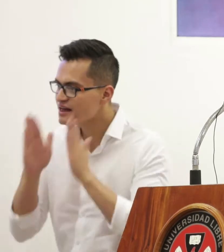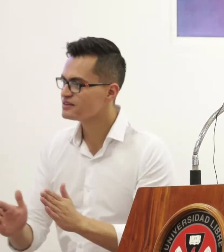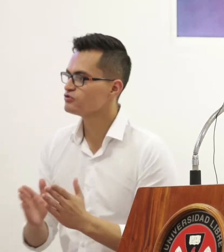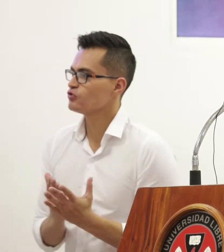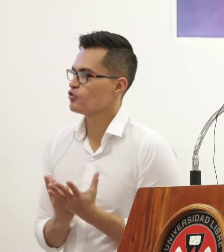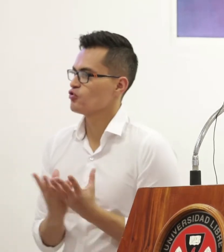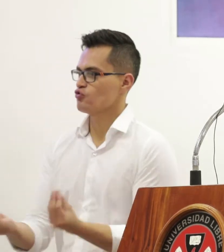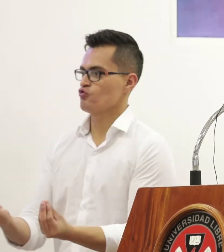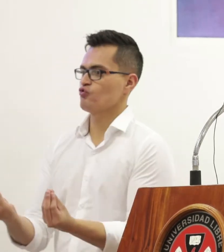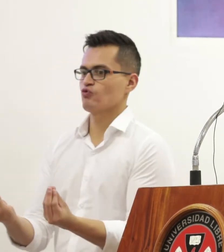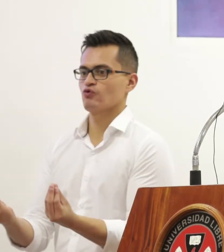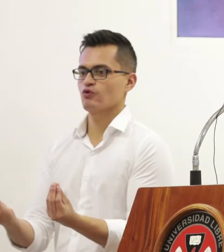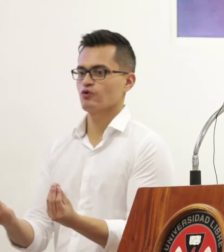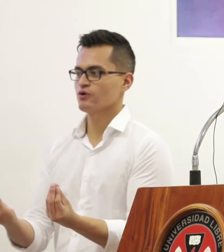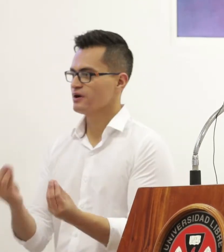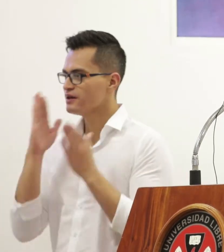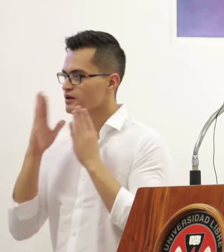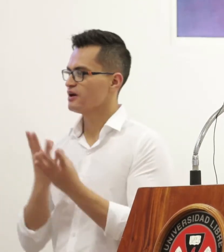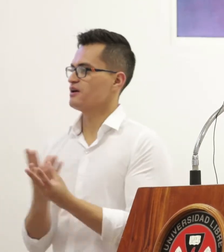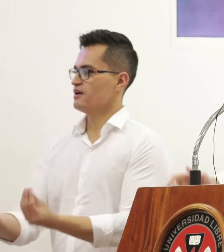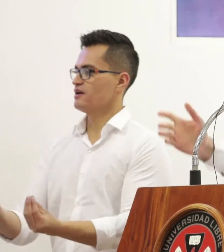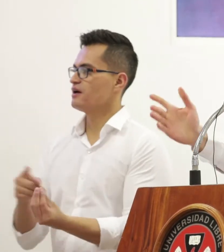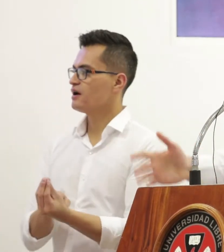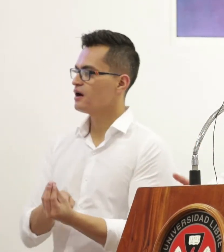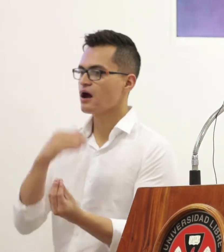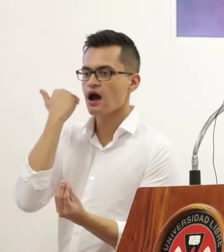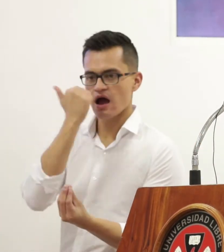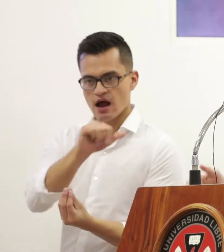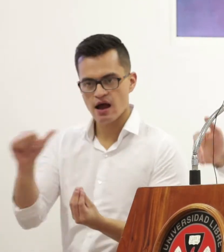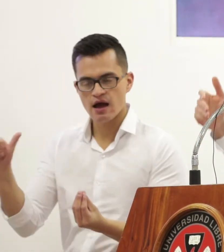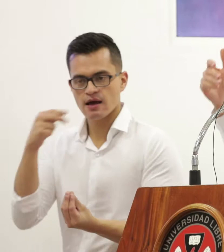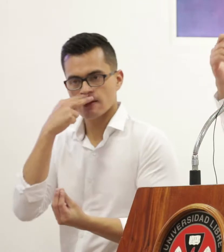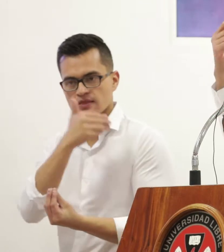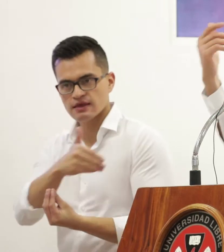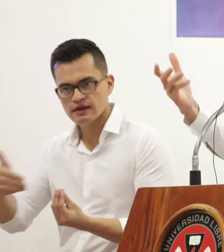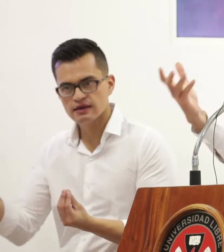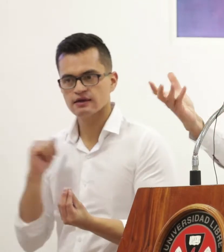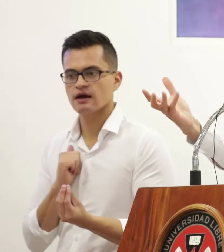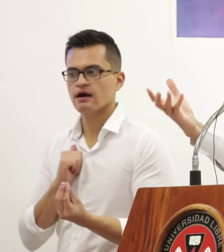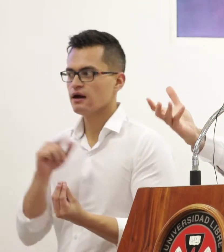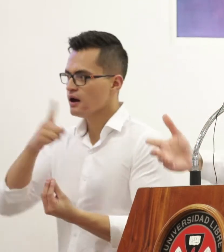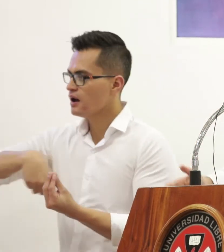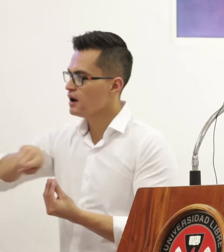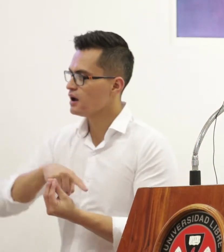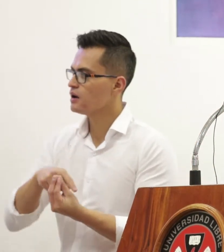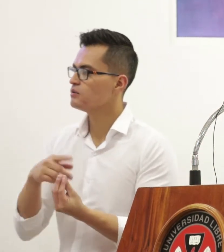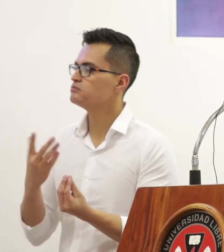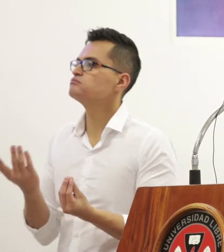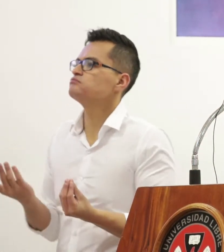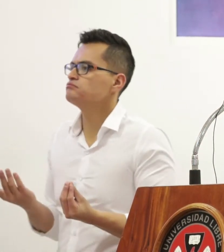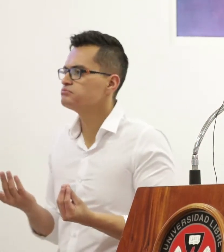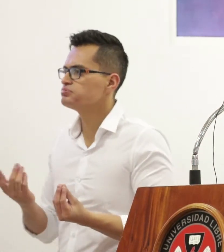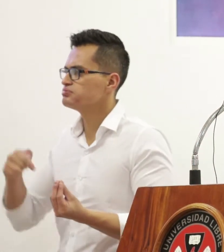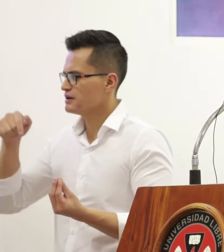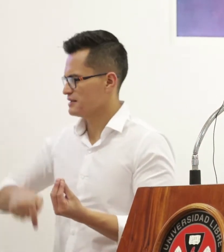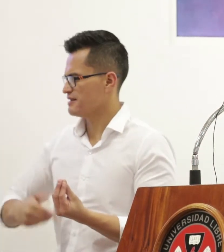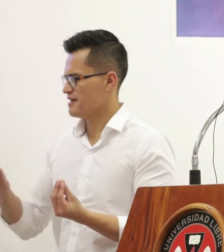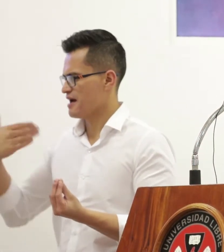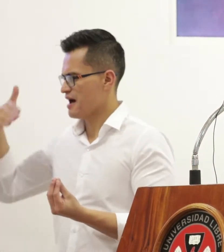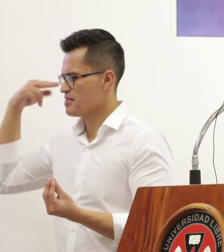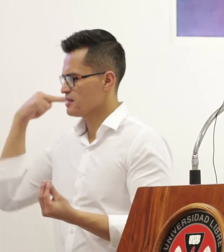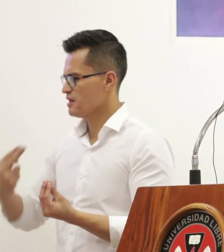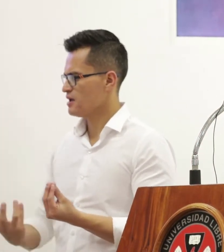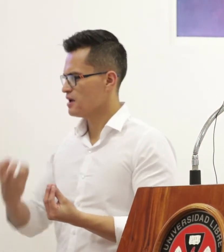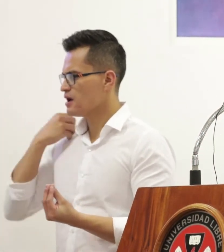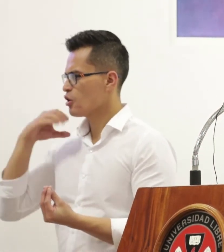colectivos, de las mujeres, de las niñas, con todo lo que ha representado en este país a